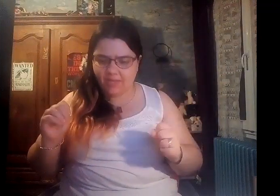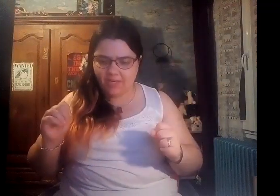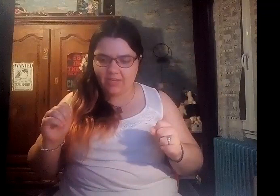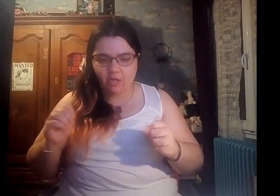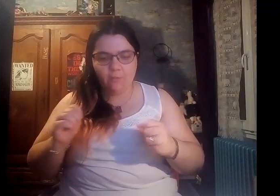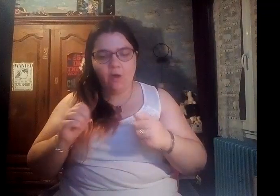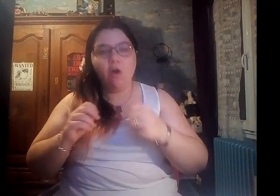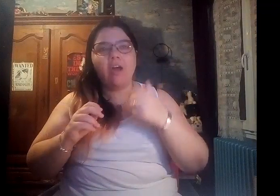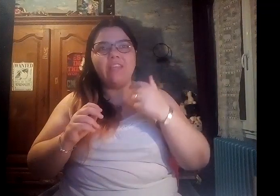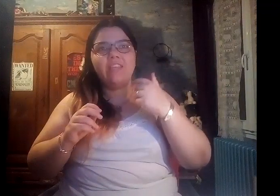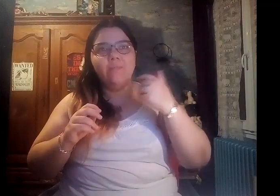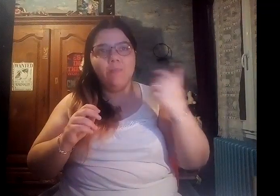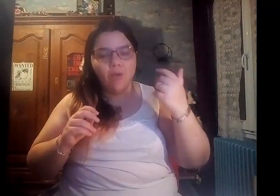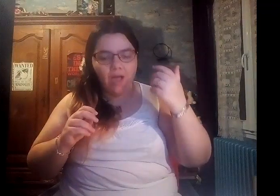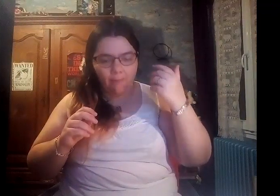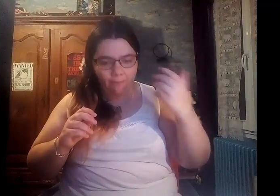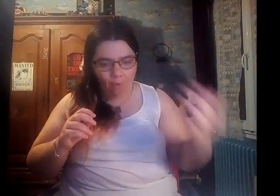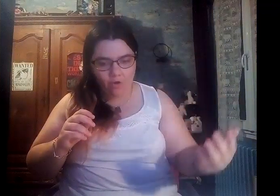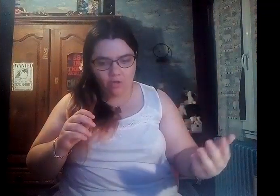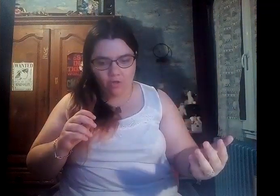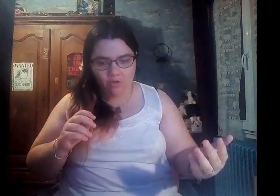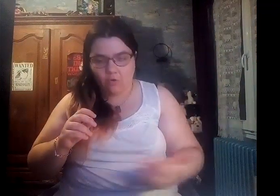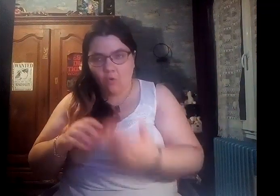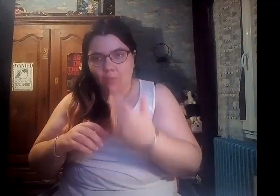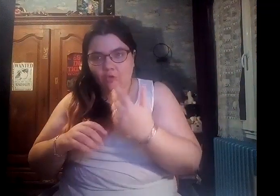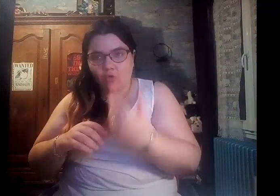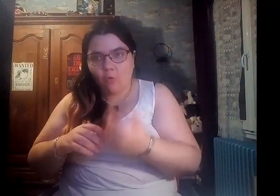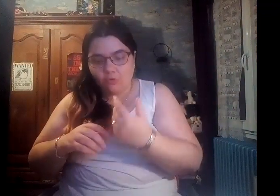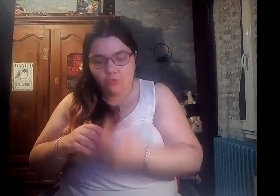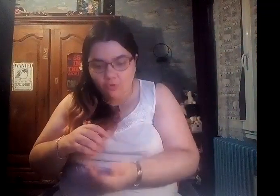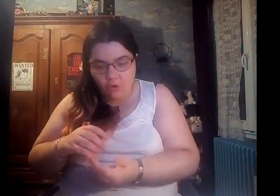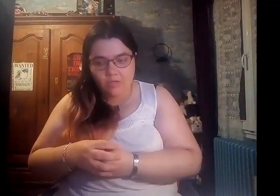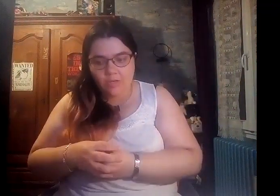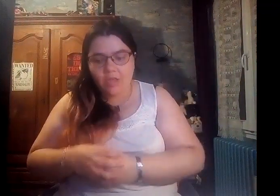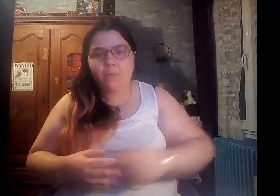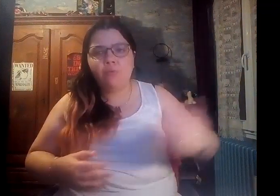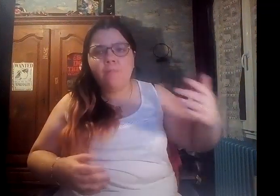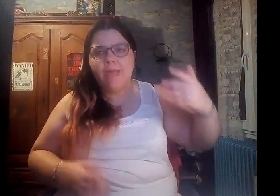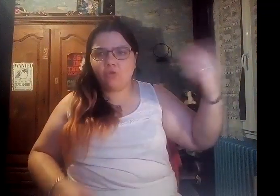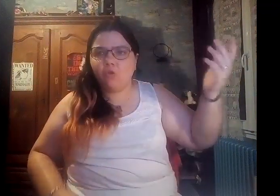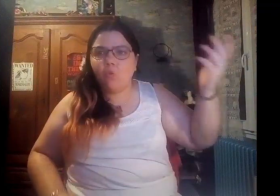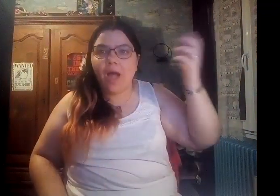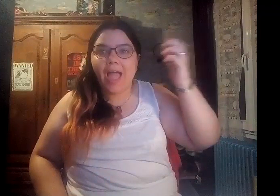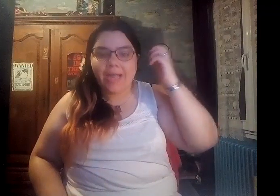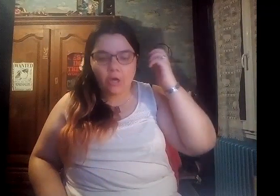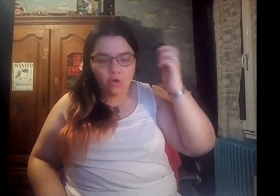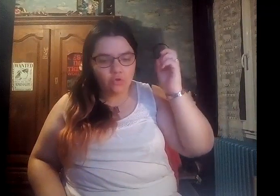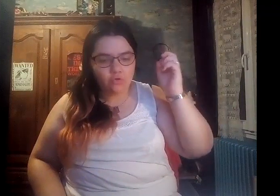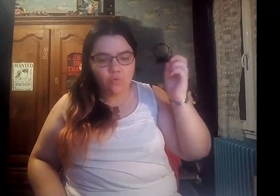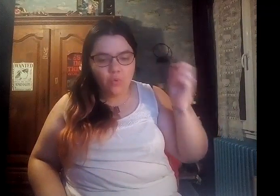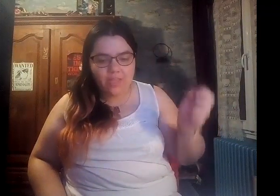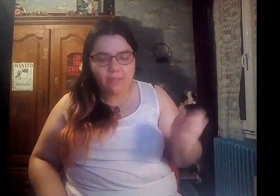comment aurait-il pu apprendre le comportement du tueur et puis merde quoi un clown de Williams